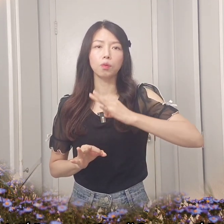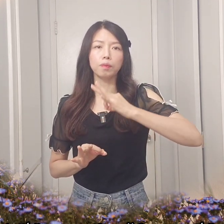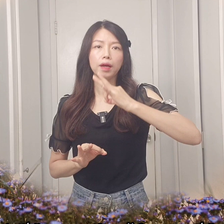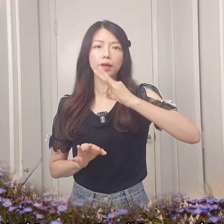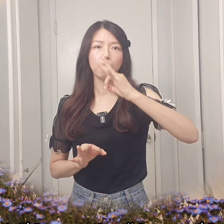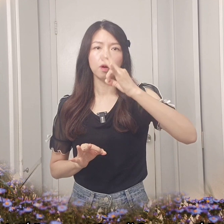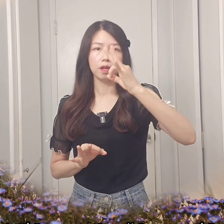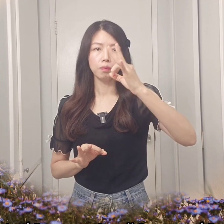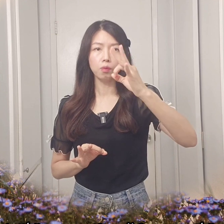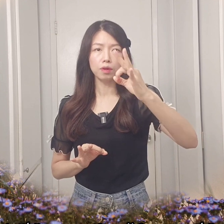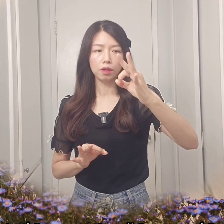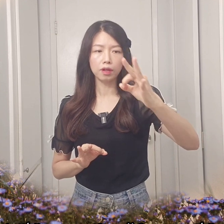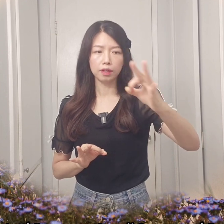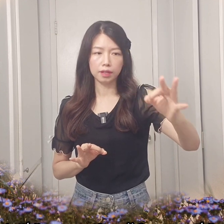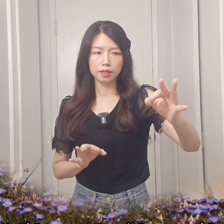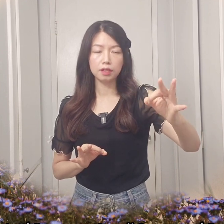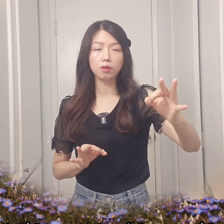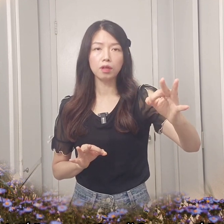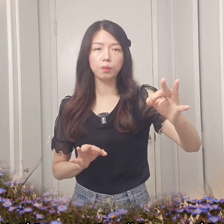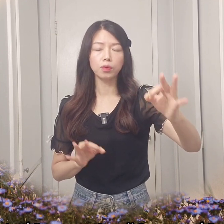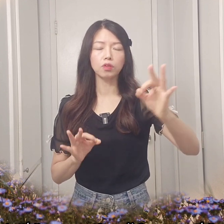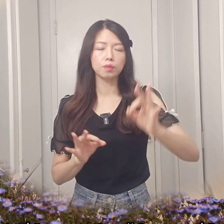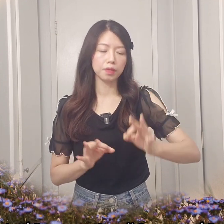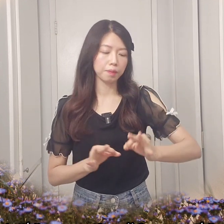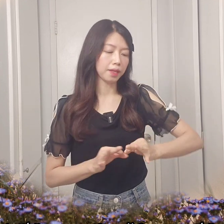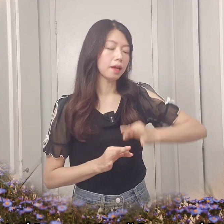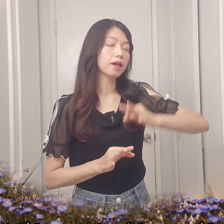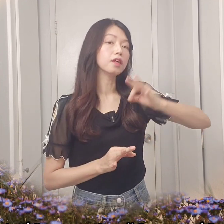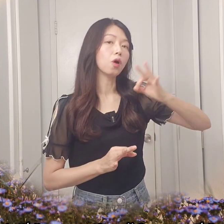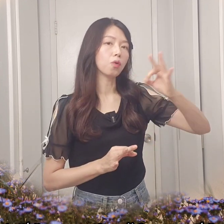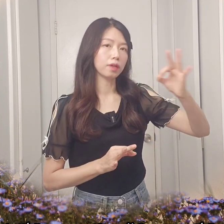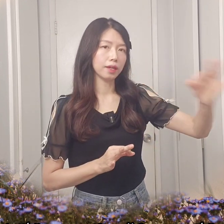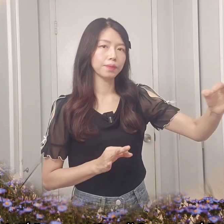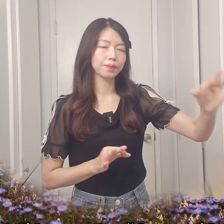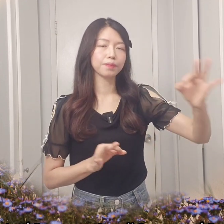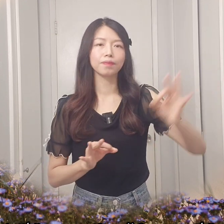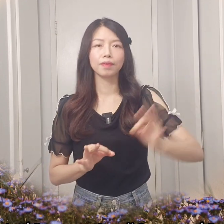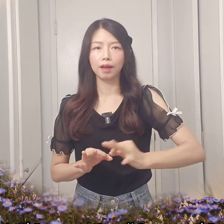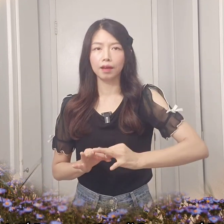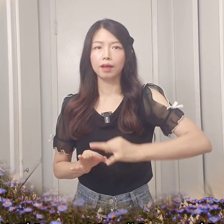있는 손만 멀리 포물선을 그리듯이 천천히 보내주시면 됩니다.